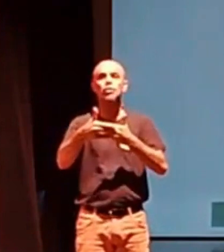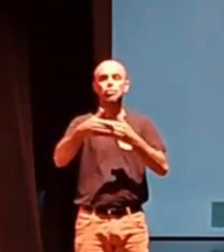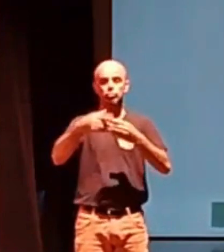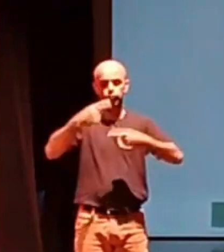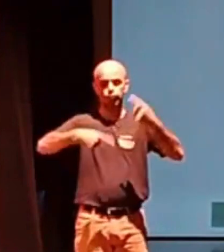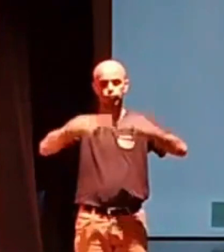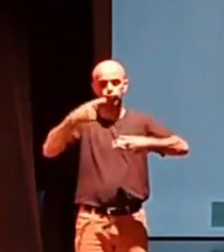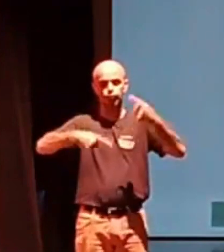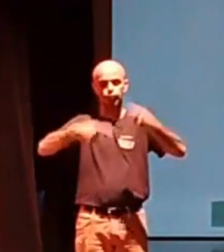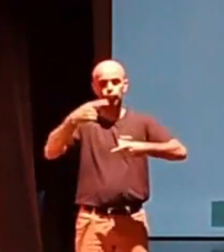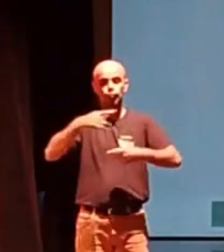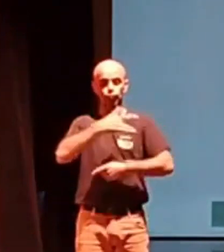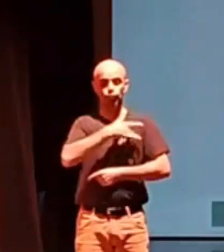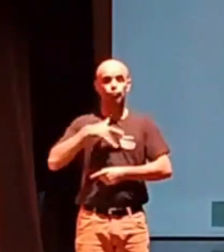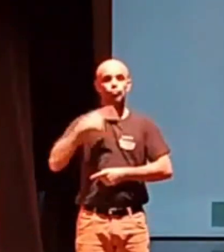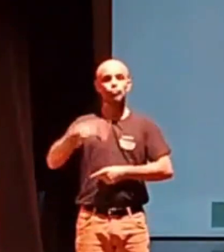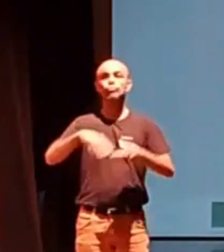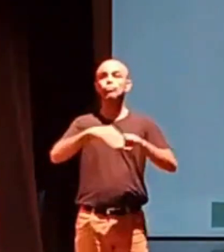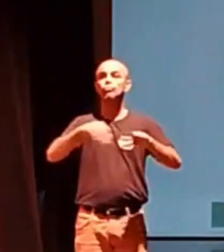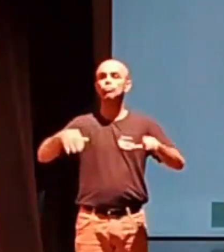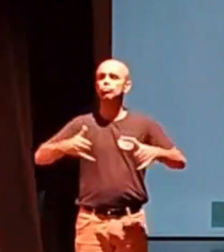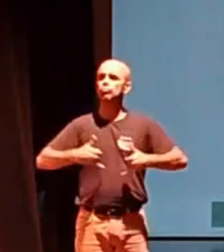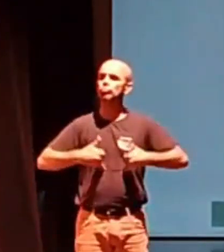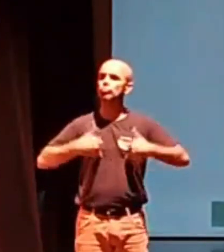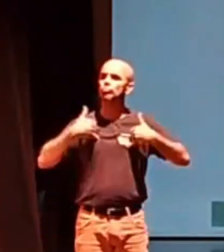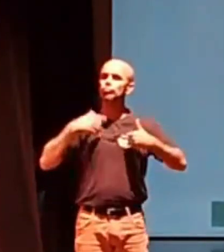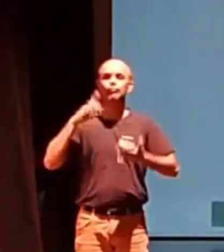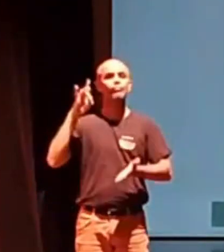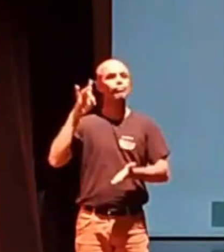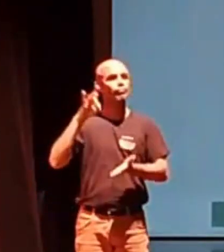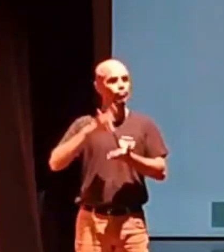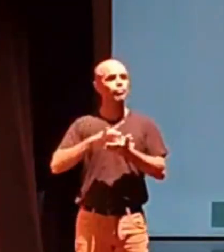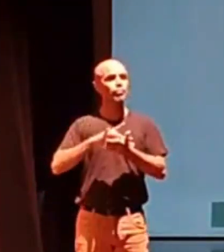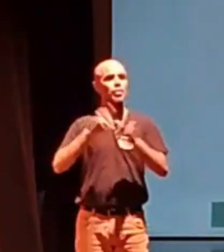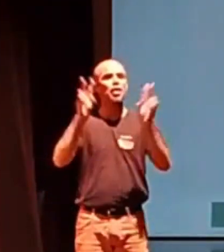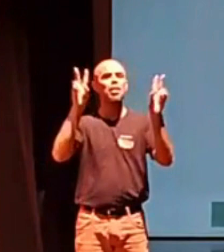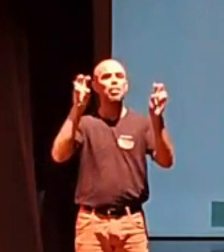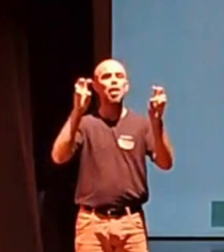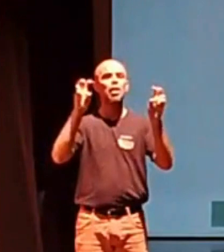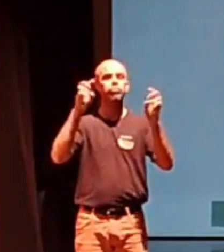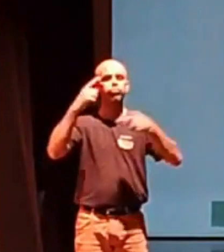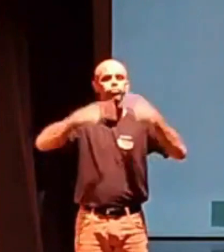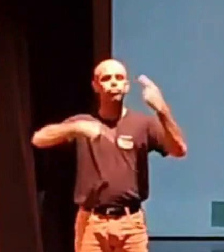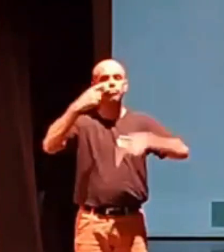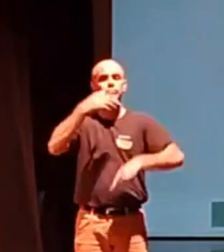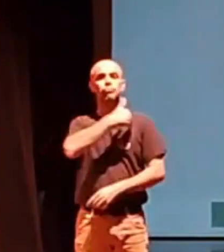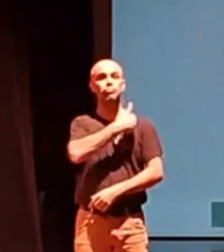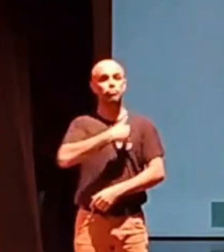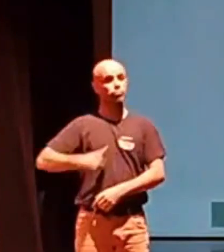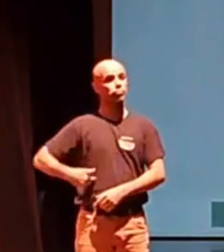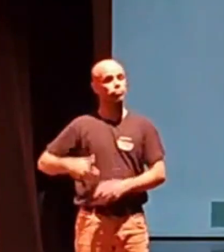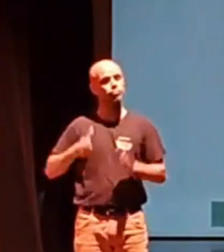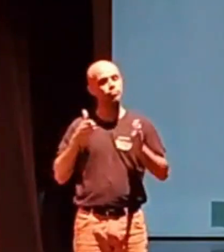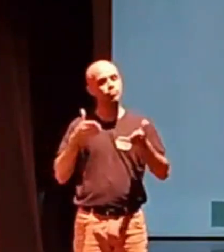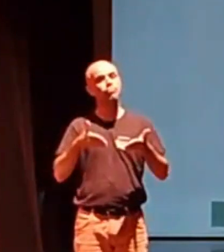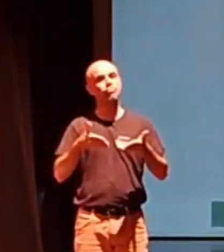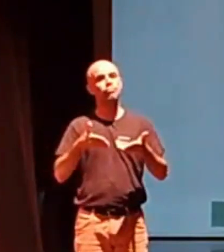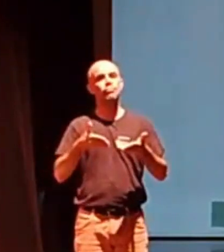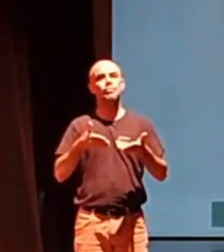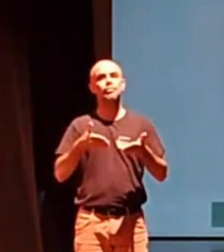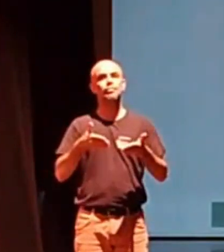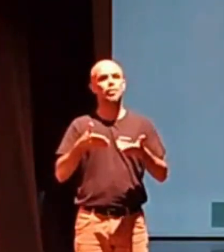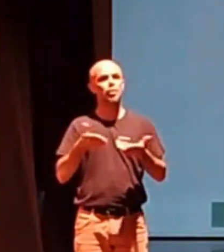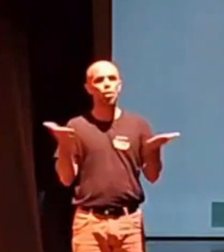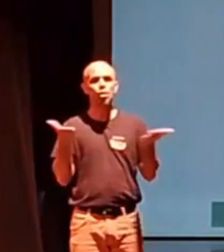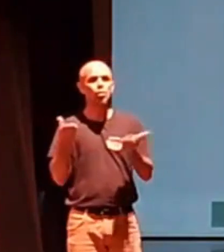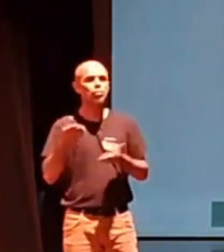Praia Grande. Então, para mim é um orgulho muito grande quando a gente fala em políticas públicas, né? Então, isso aqui que